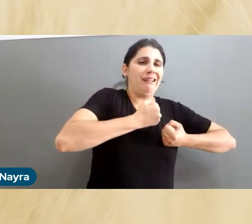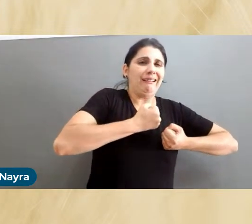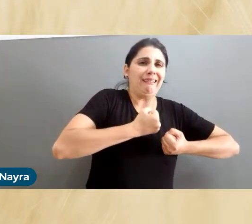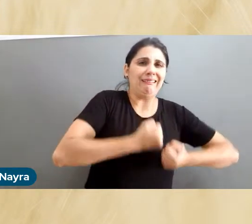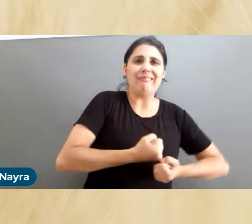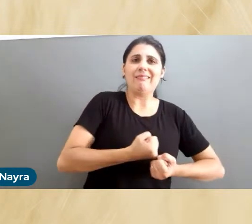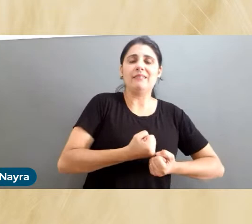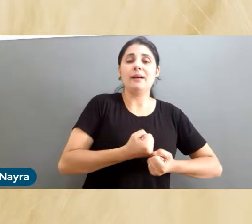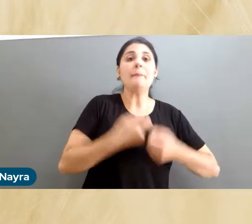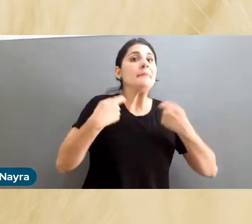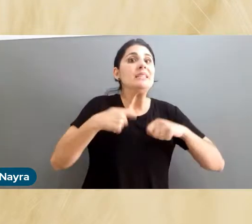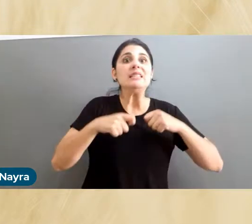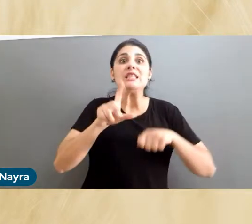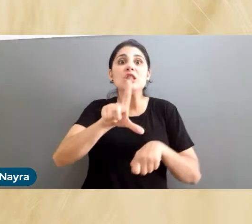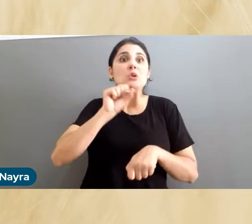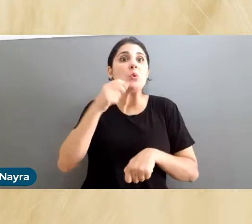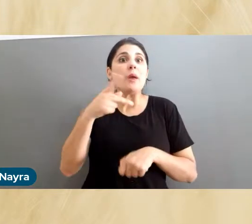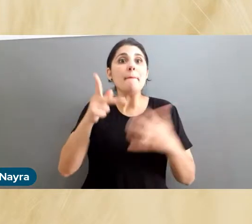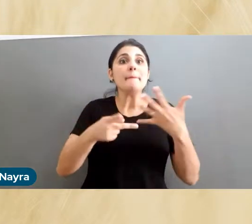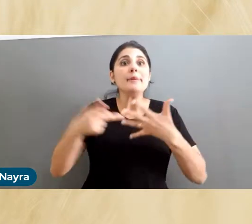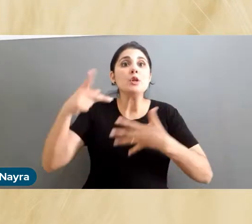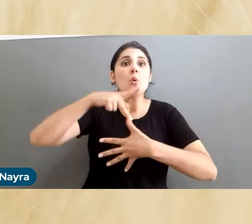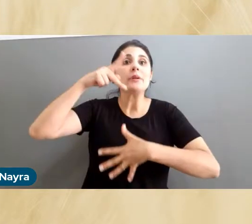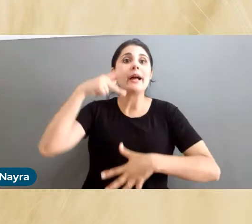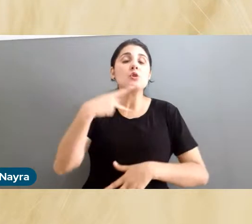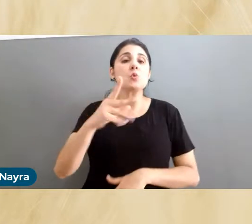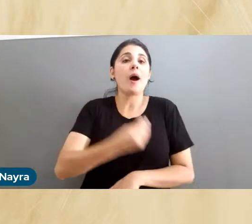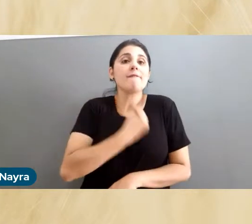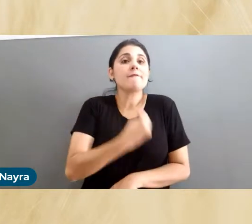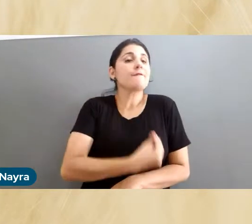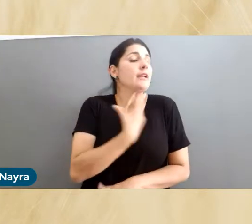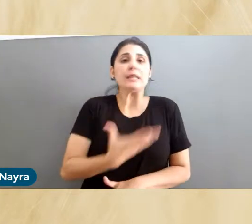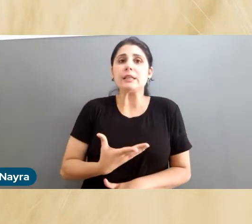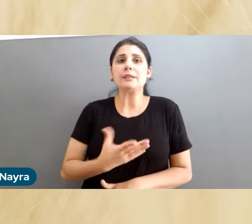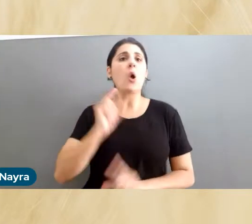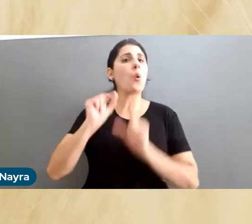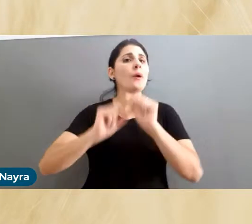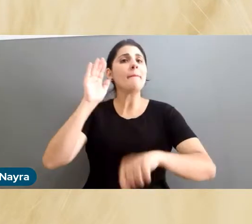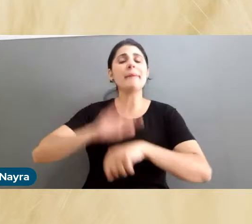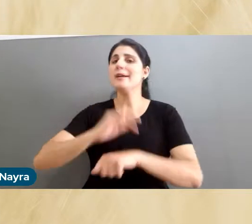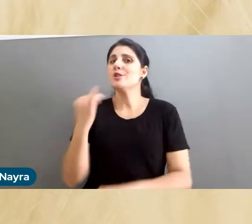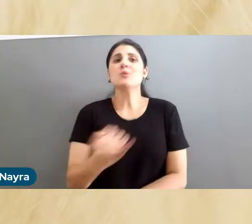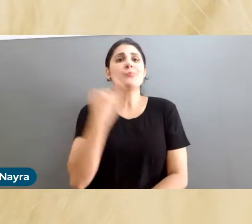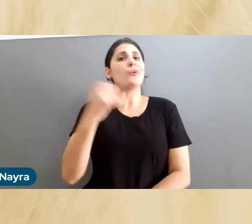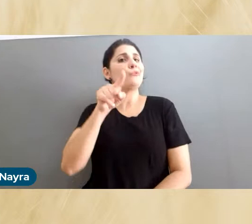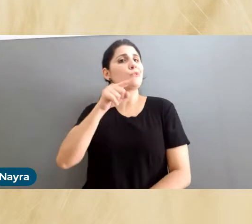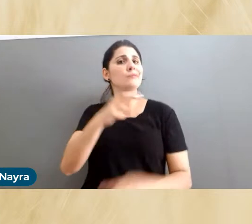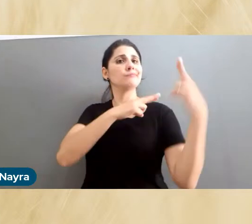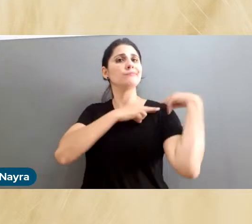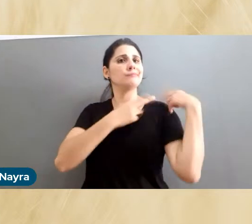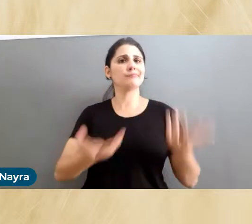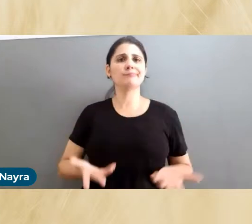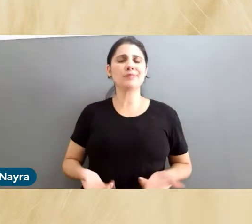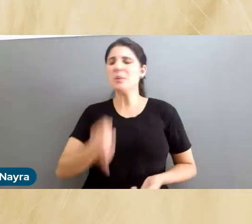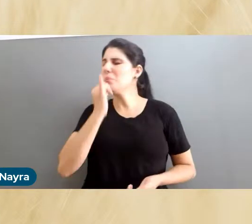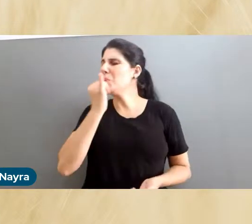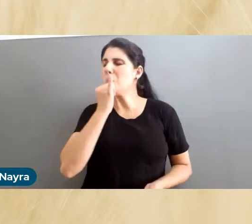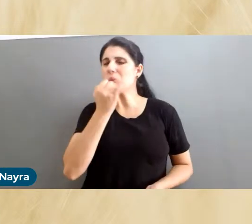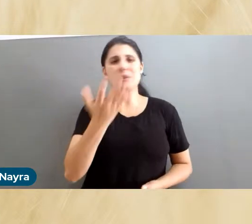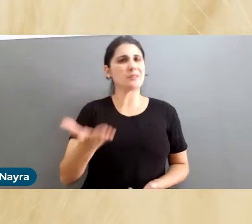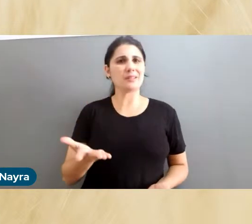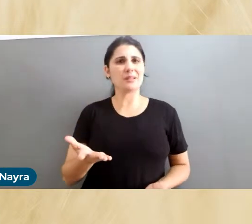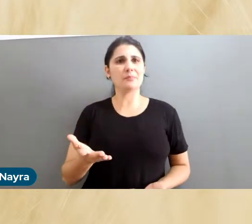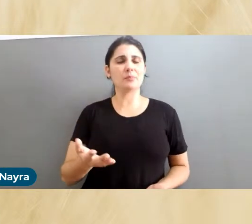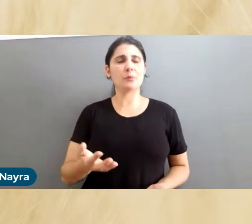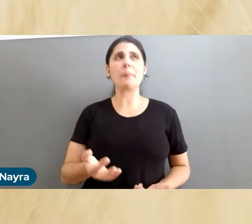prioridade, aquilo que é importante, aquilo que para ela é fundamental. Os exemplos são notáveis. Nós temos um exemplo